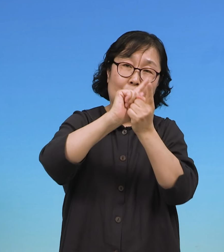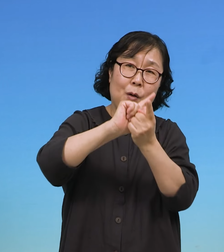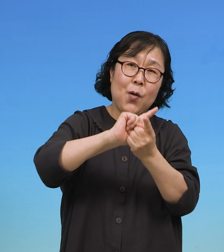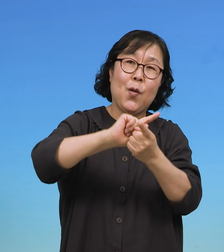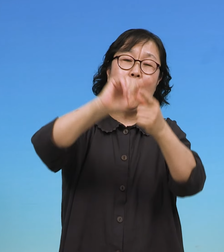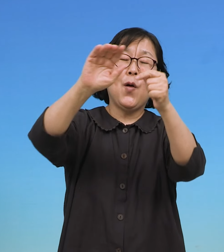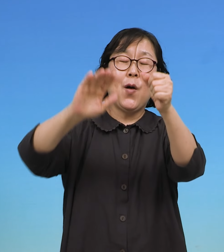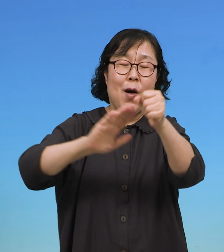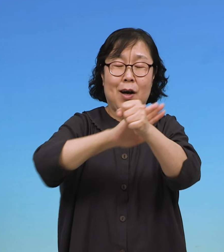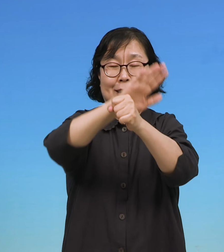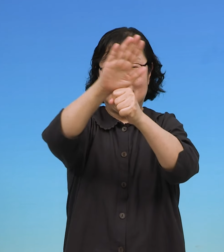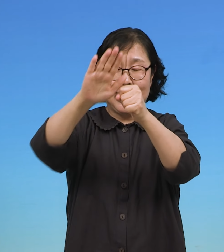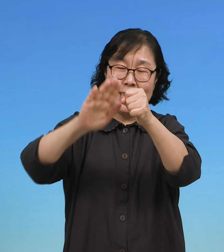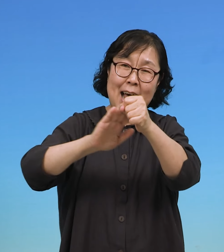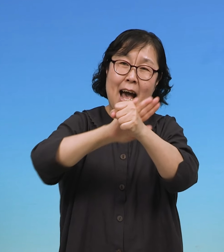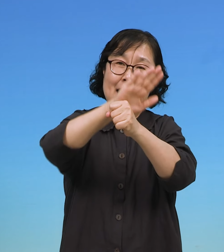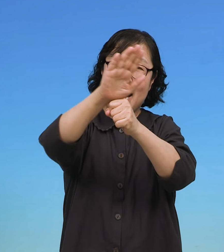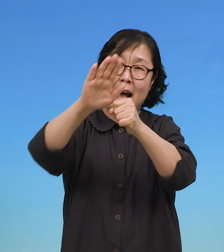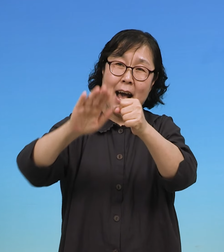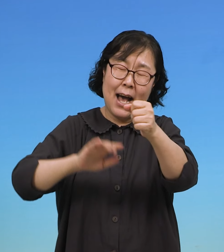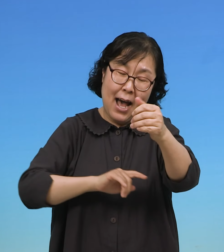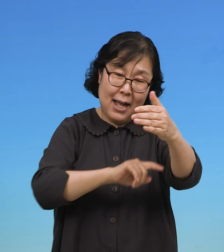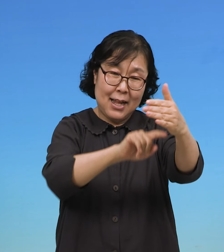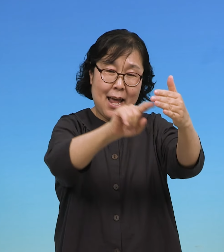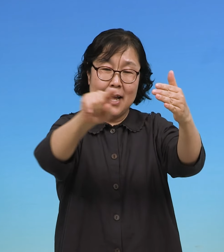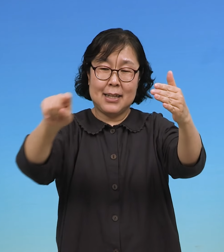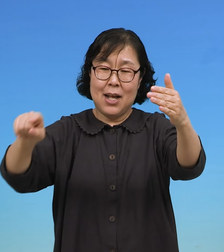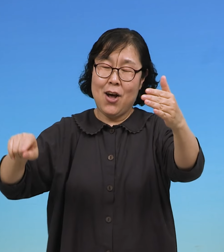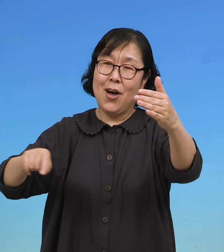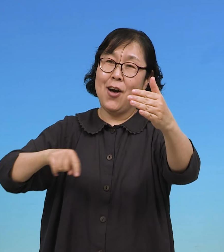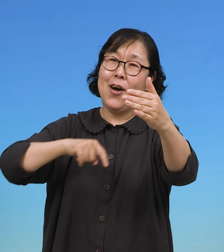서로 사랑 안에서